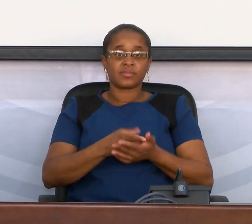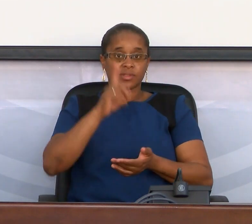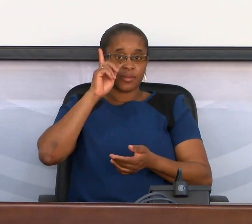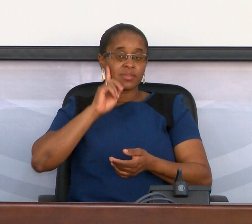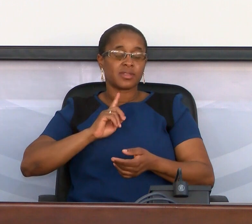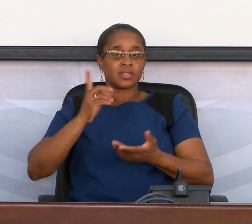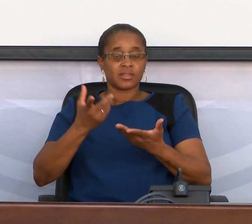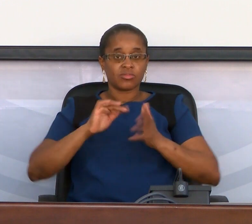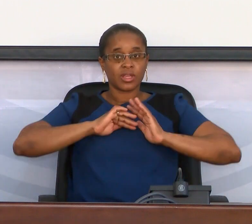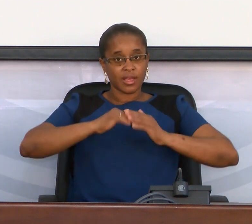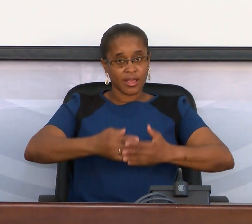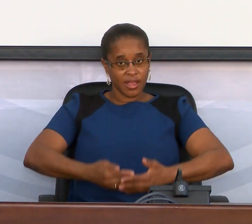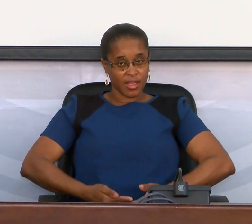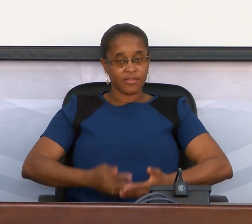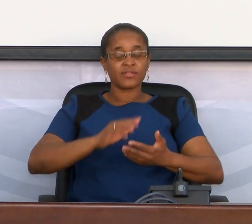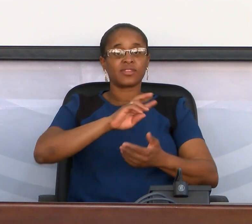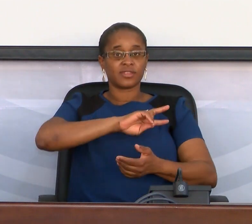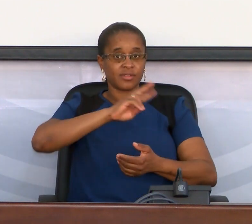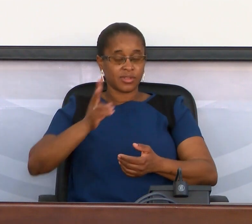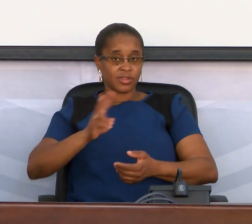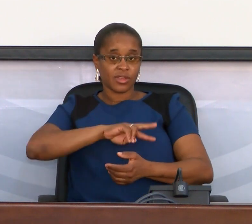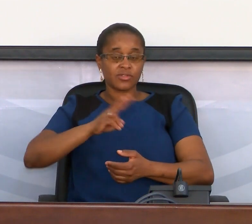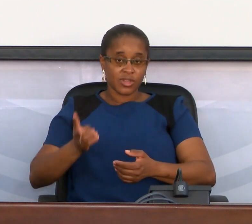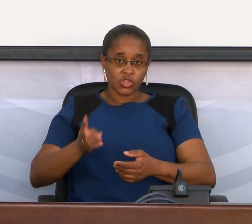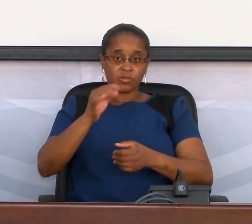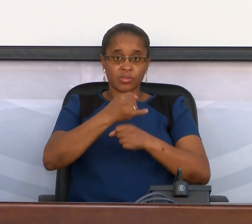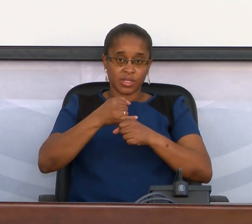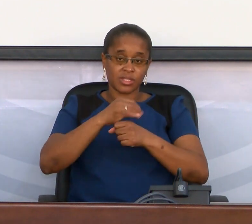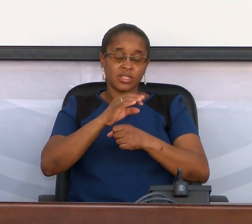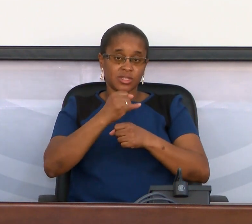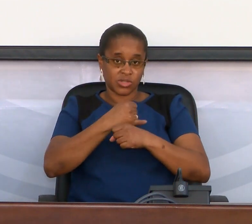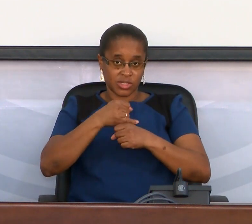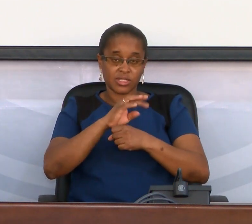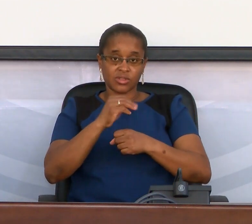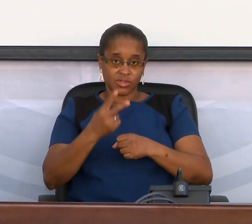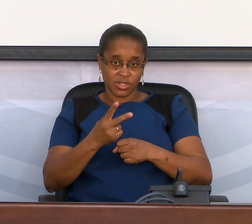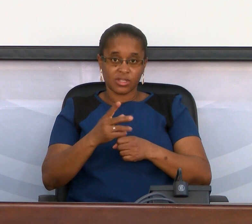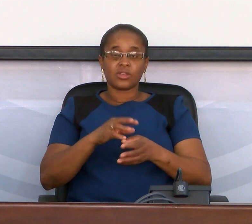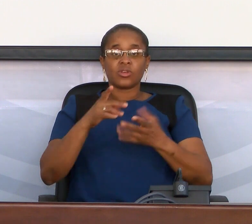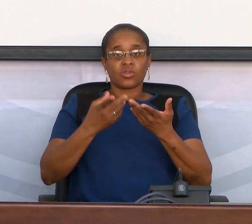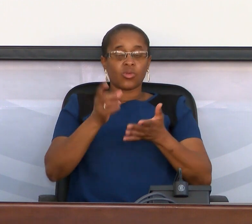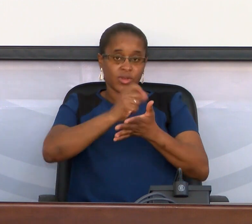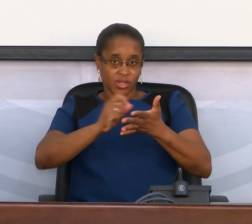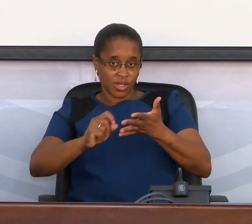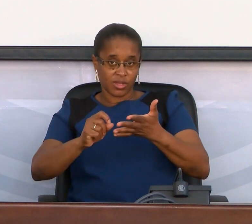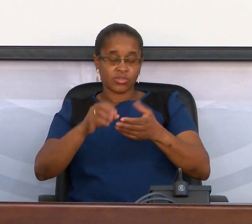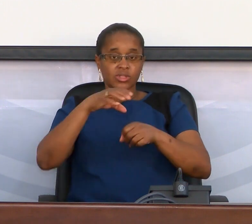à grávida que foi evacuada para São Vicente, cujo o inquérito epidemiológico agora